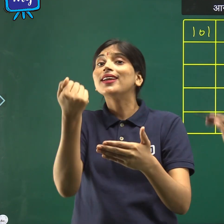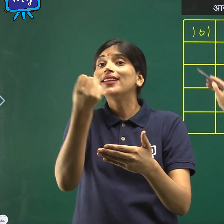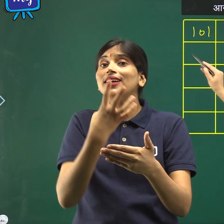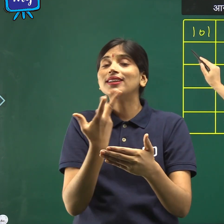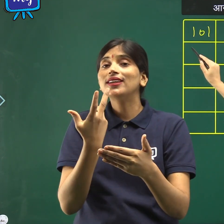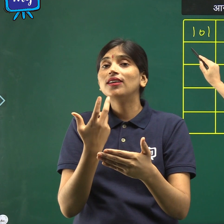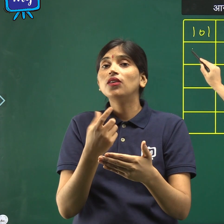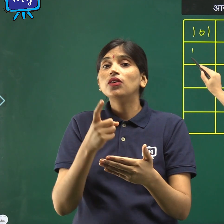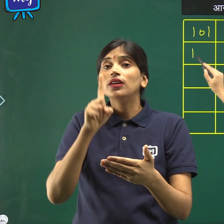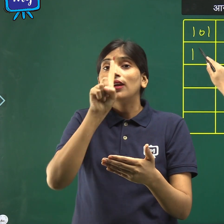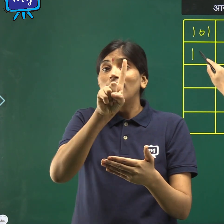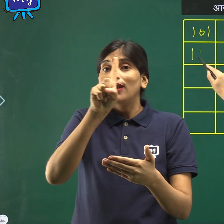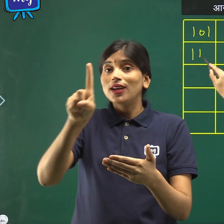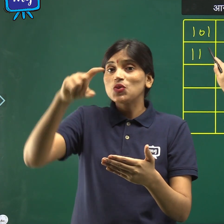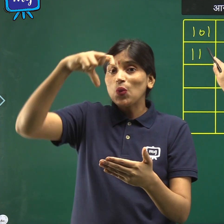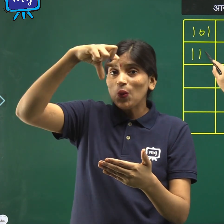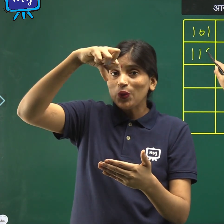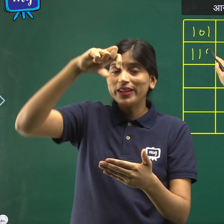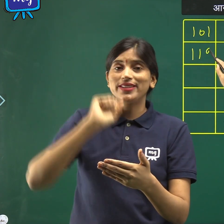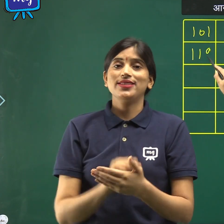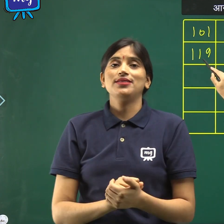हैं? 119।